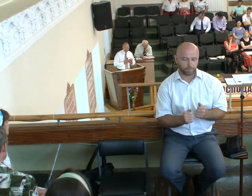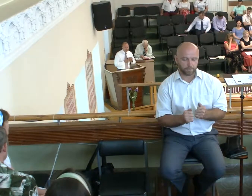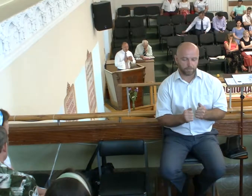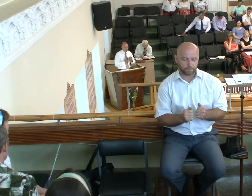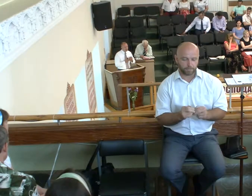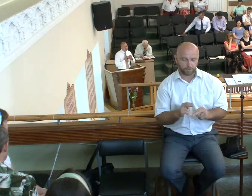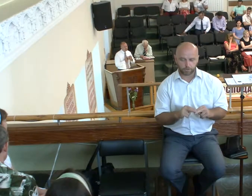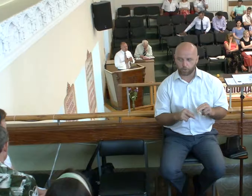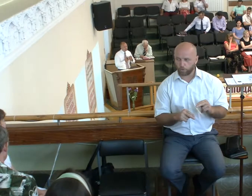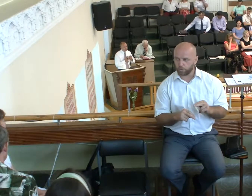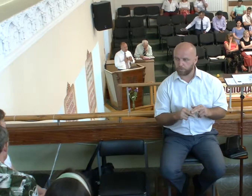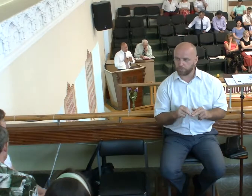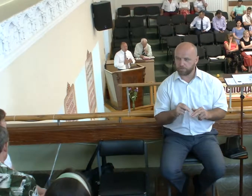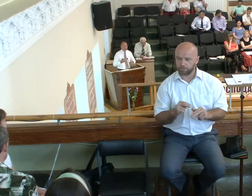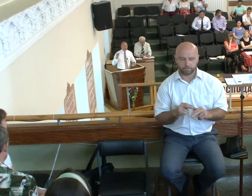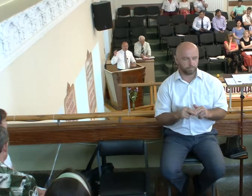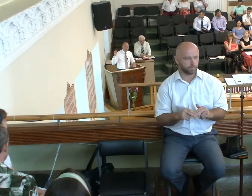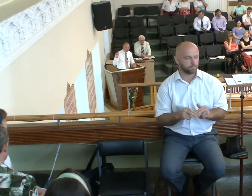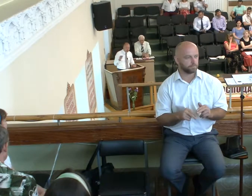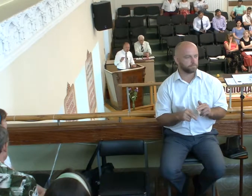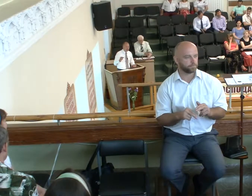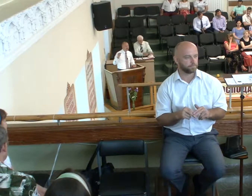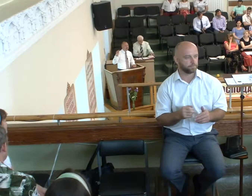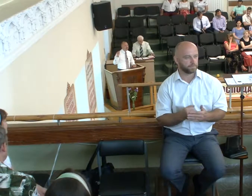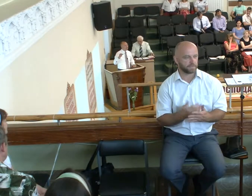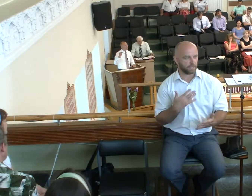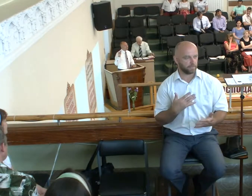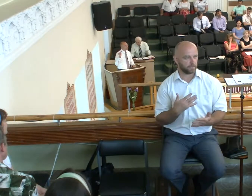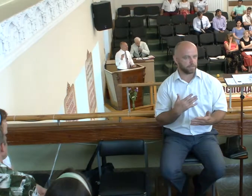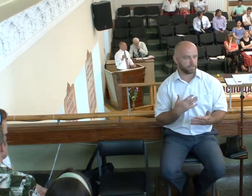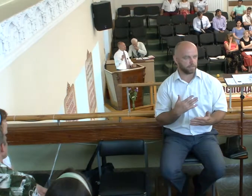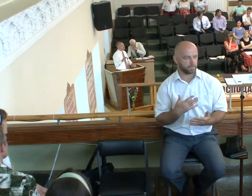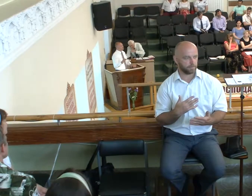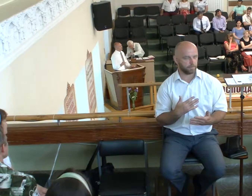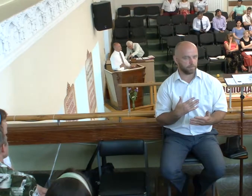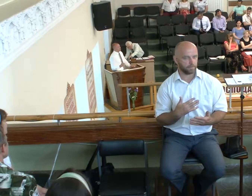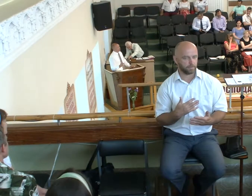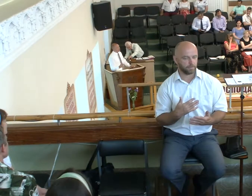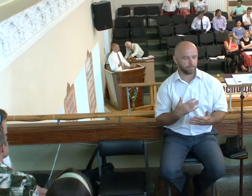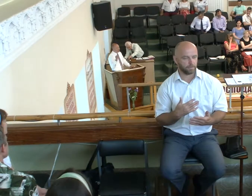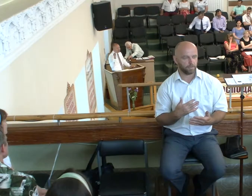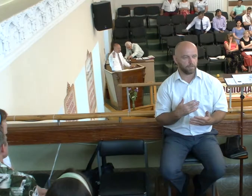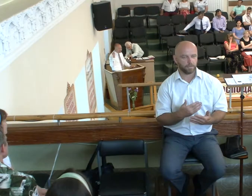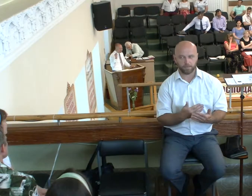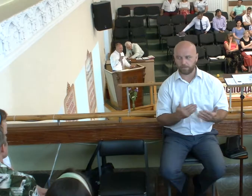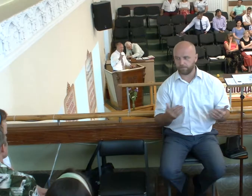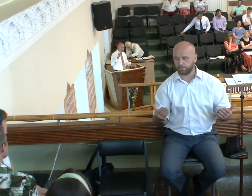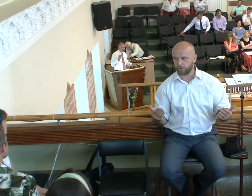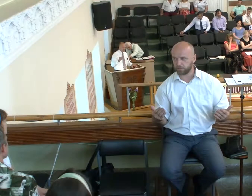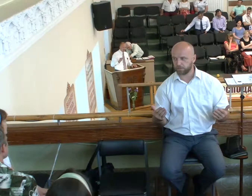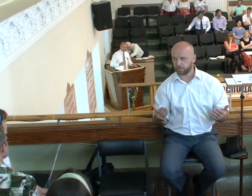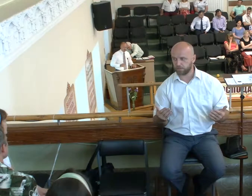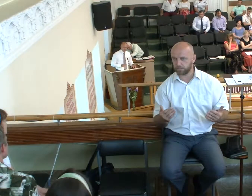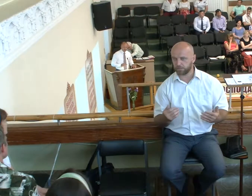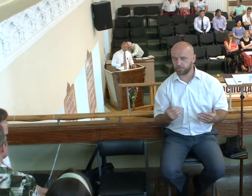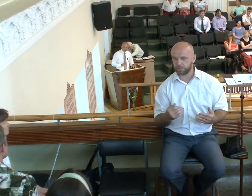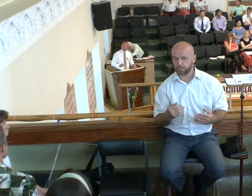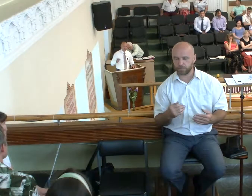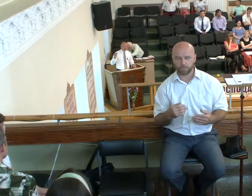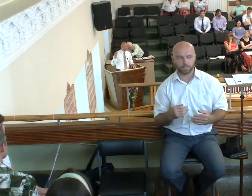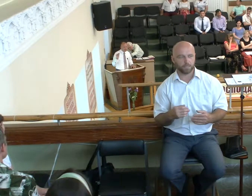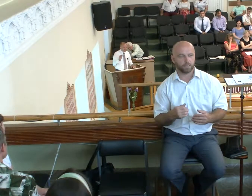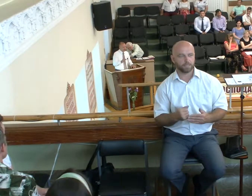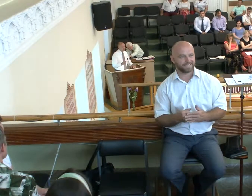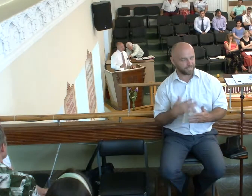в себе свою систему ценностей. И поверьте, именно ваша система ценностей влияет на все ваши поступки в